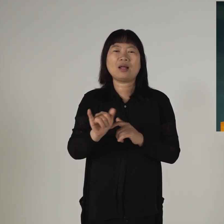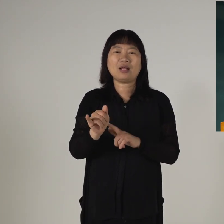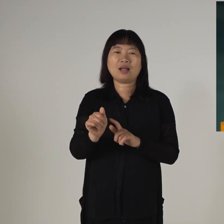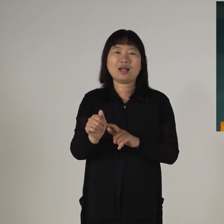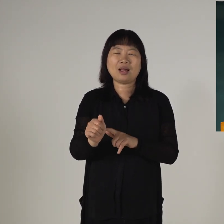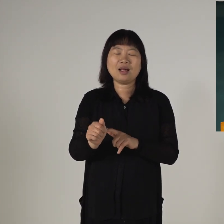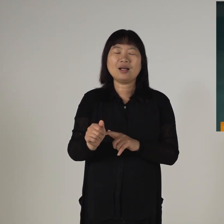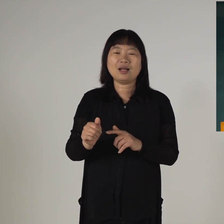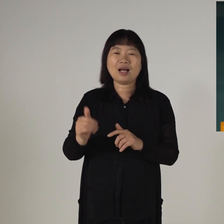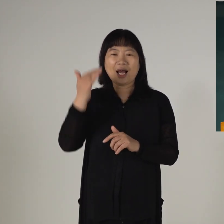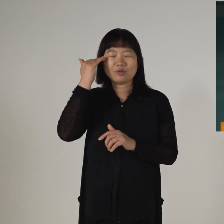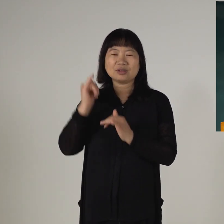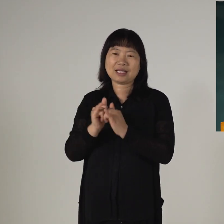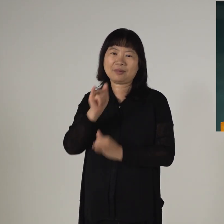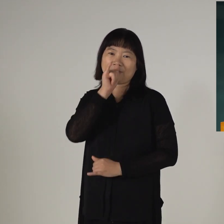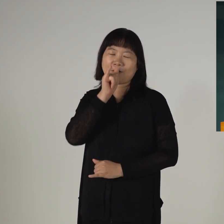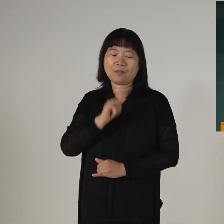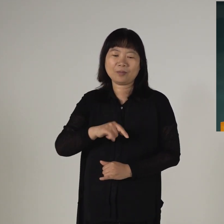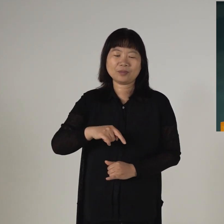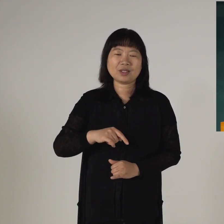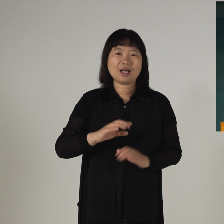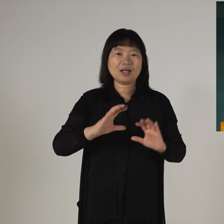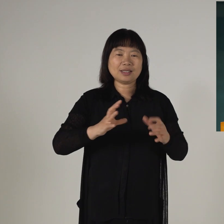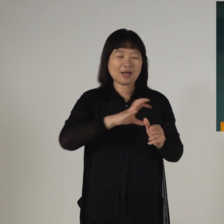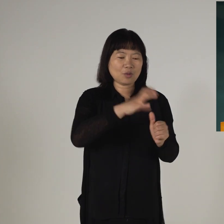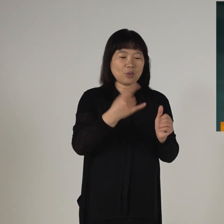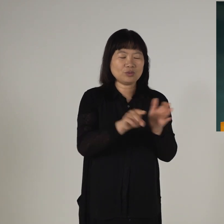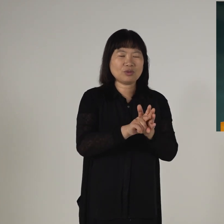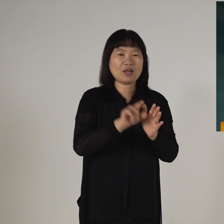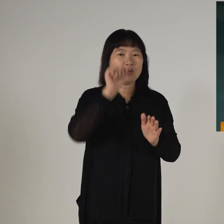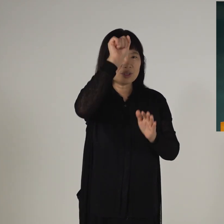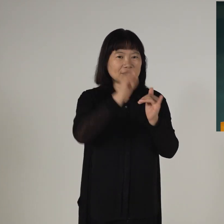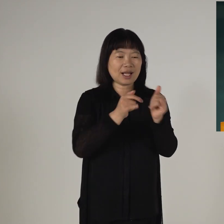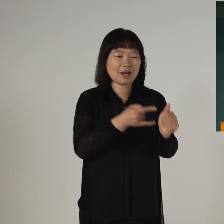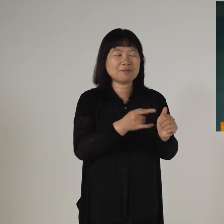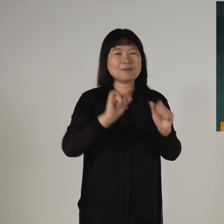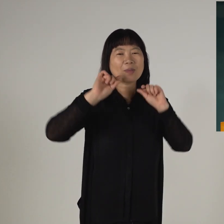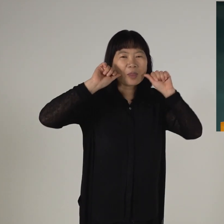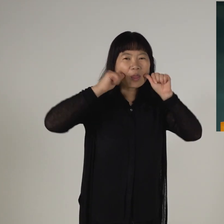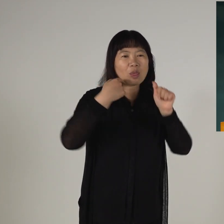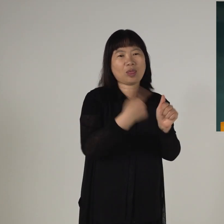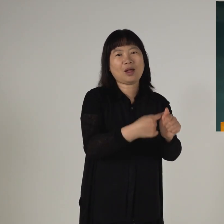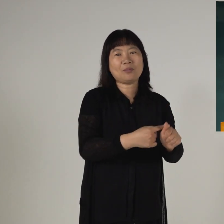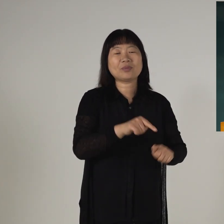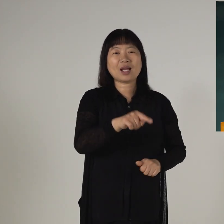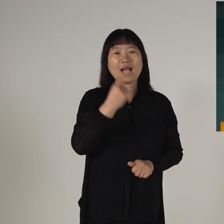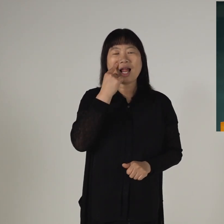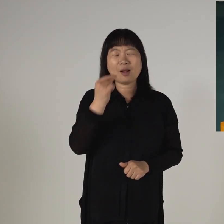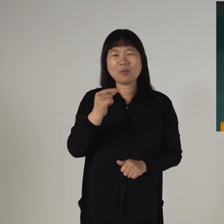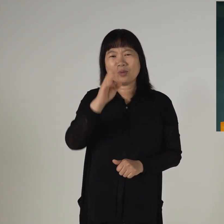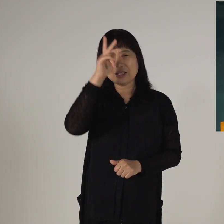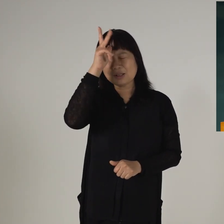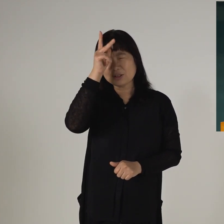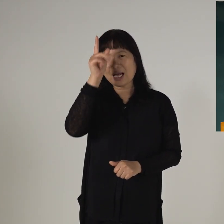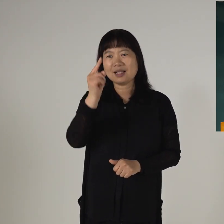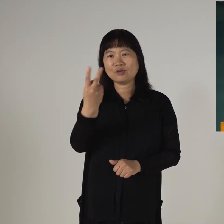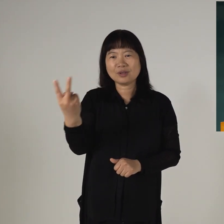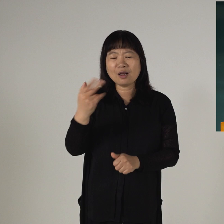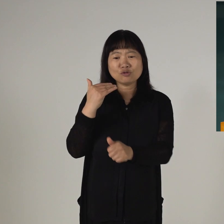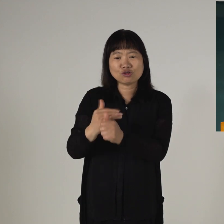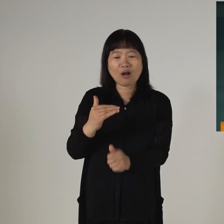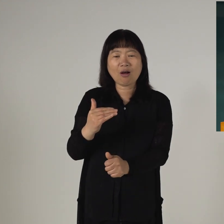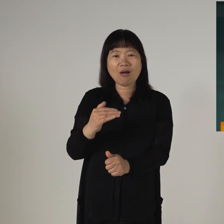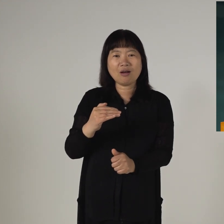놀립니다. 독립운동하는 사람들을. 야, 너희들이 일본 순사 한두 명 죽인다고 독립이 오냐